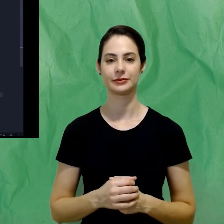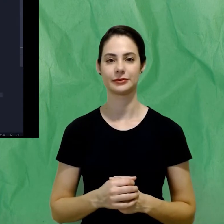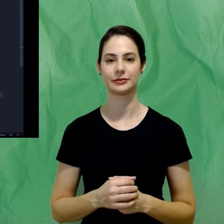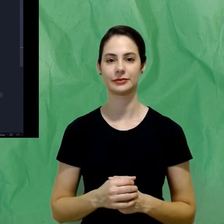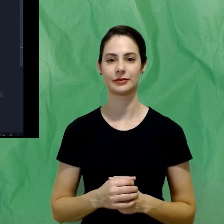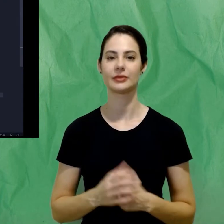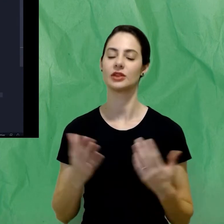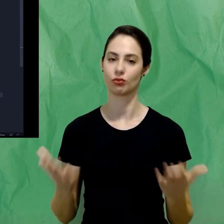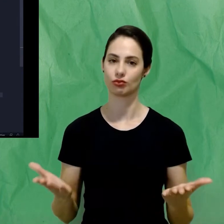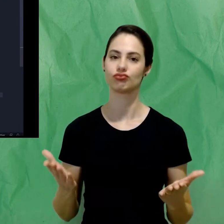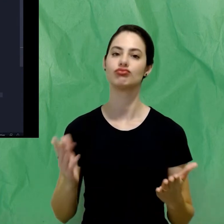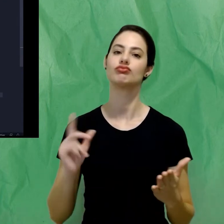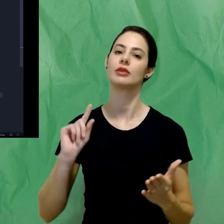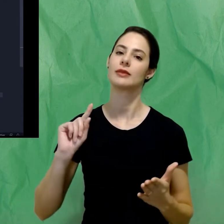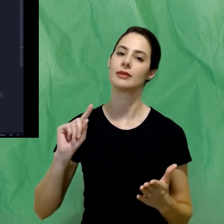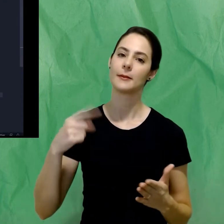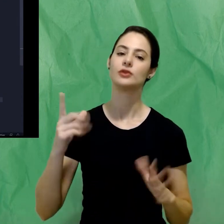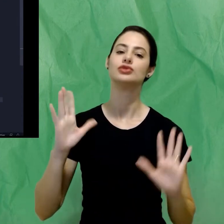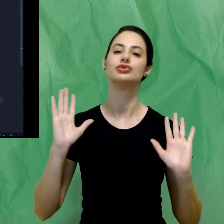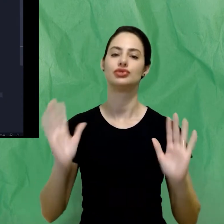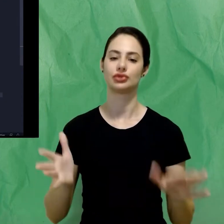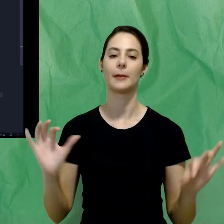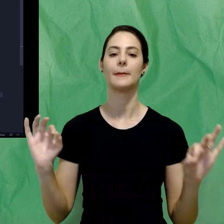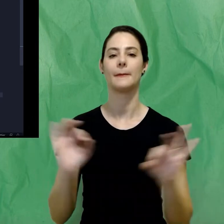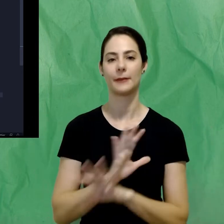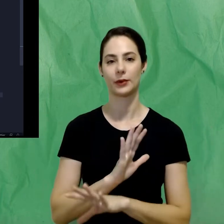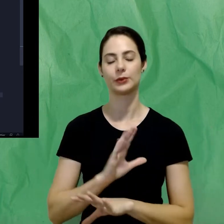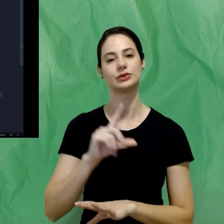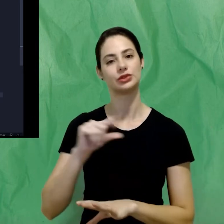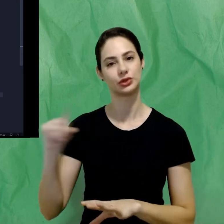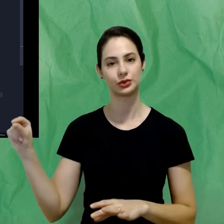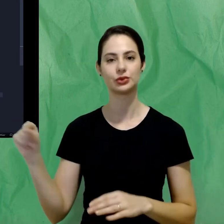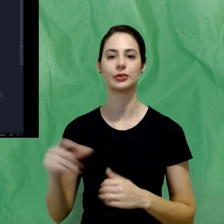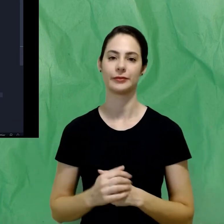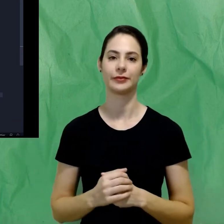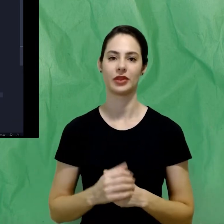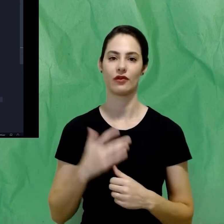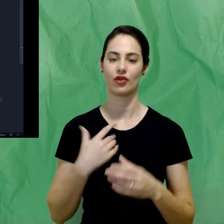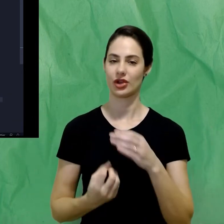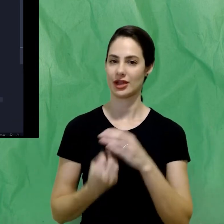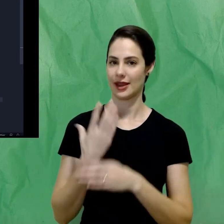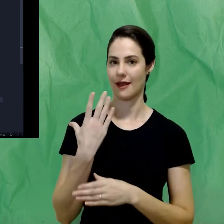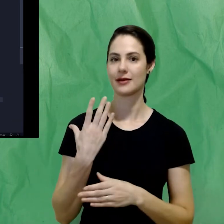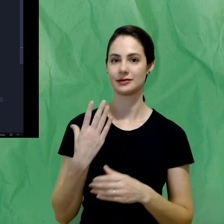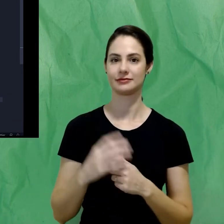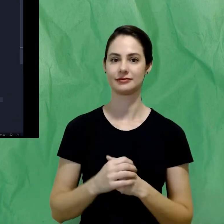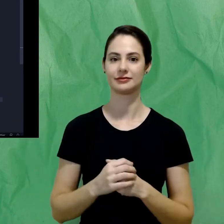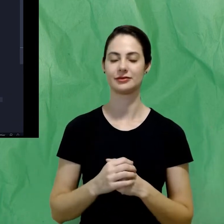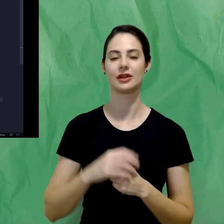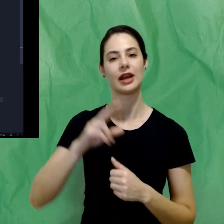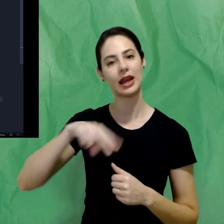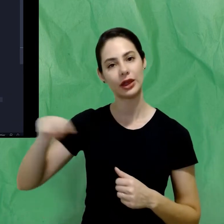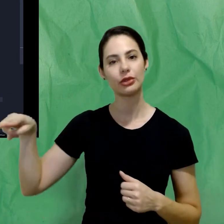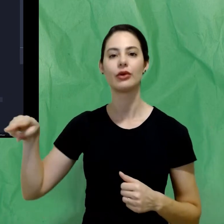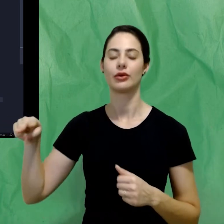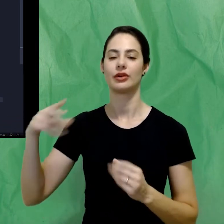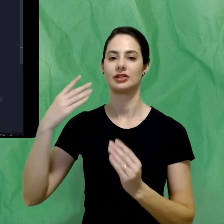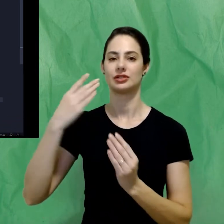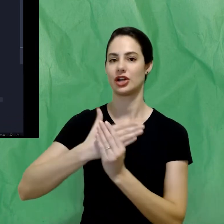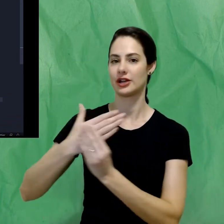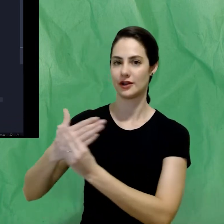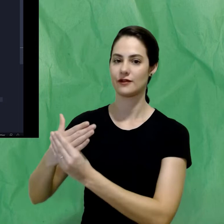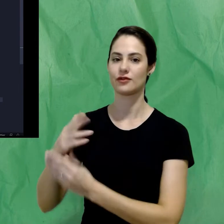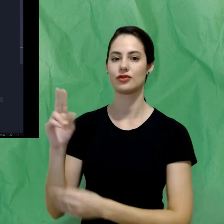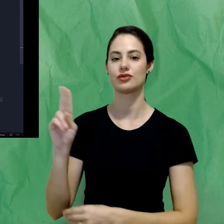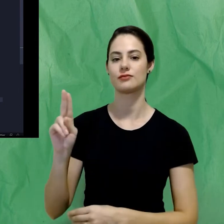Então, depois que eu já tenho esse arquivo que o usuário selecionou, eu vou criar um leitor de arquivos, ou seja,